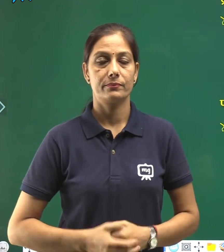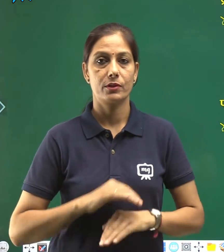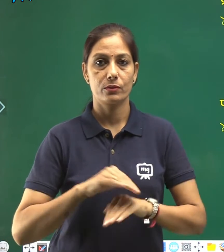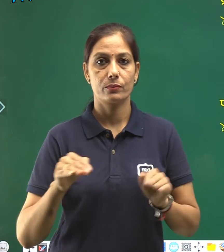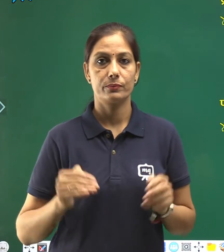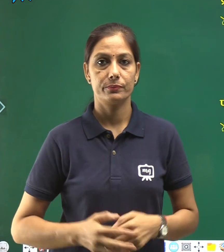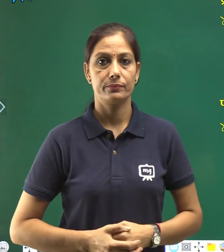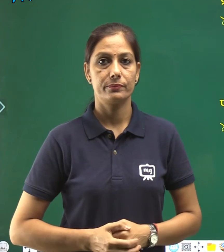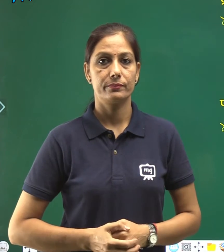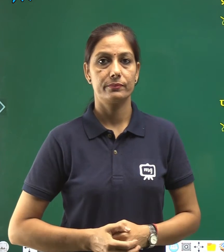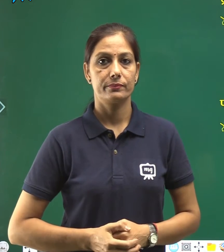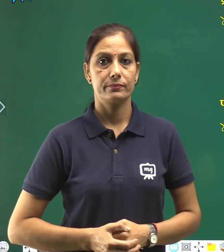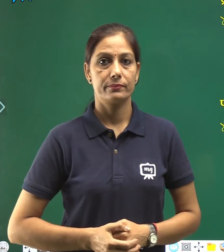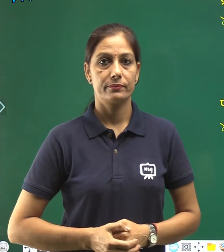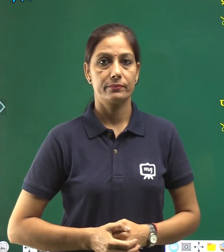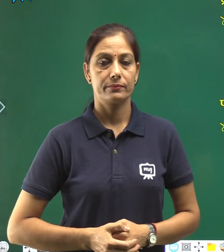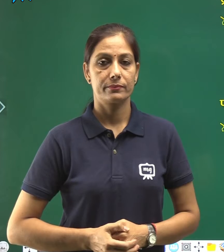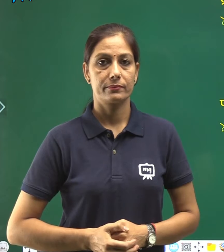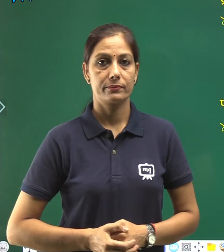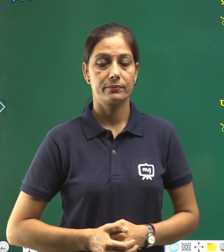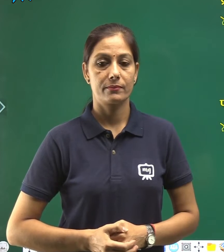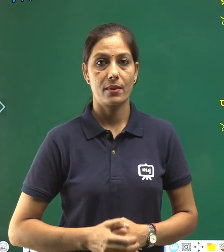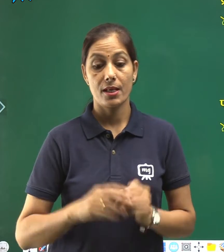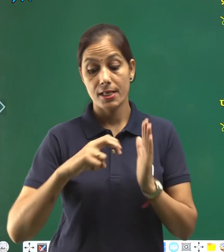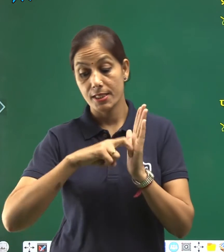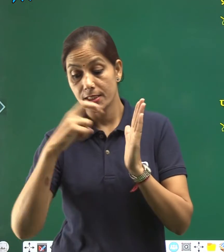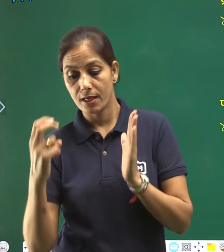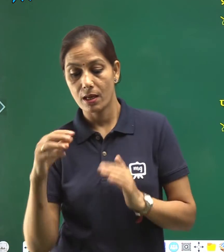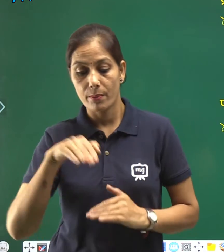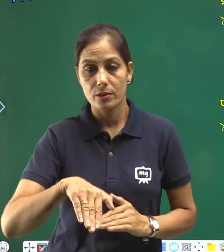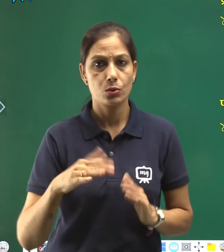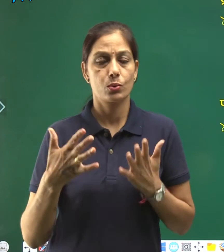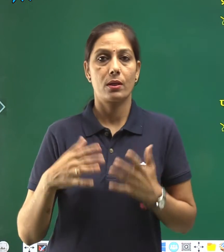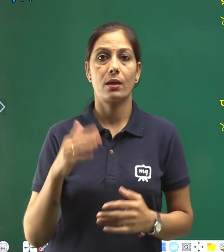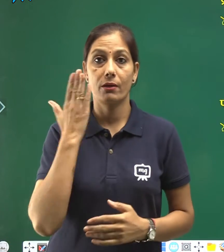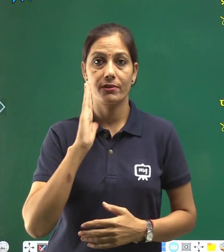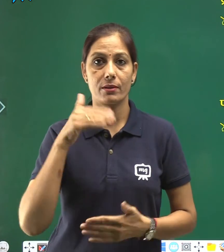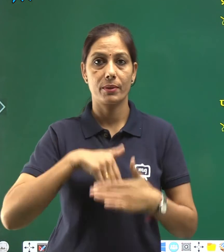बच्चों, छाया मत छूना कविता में